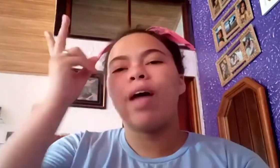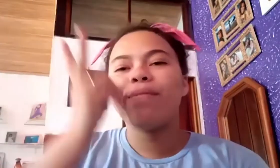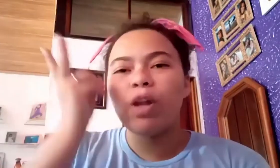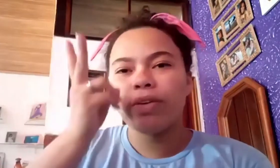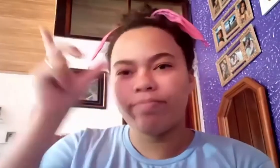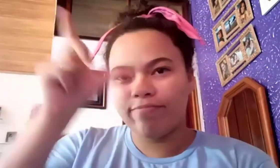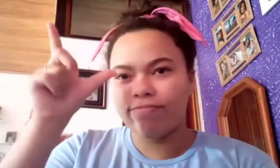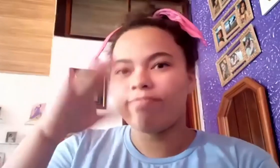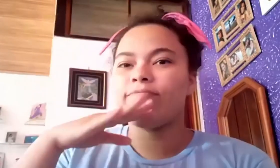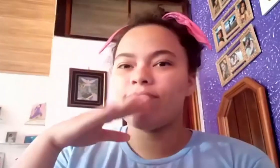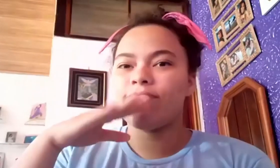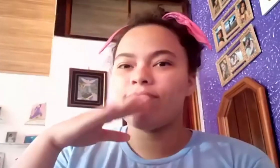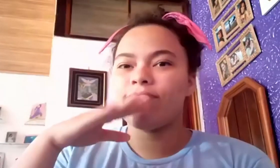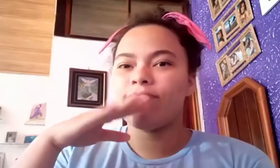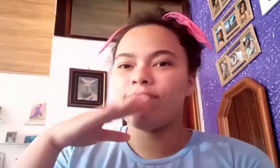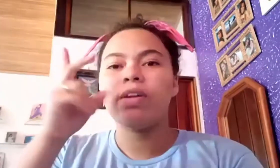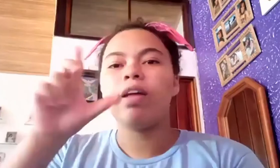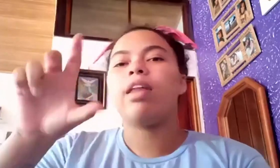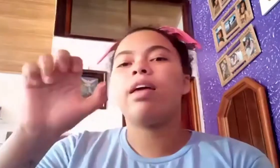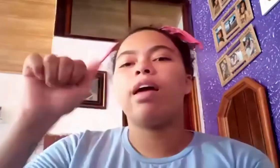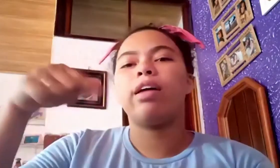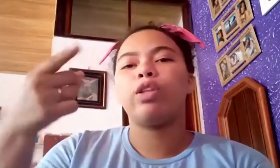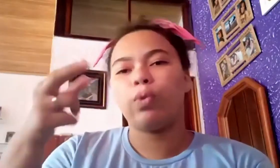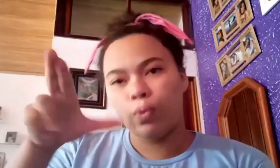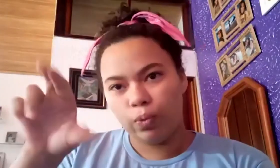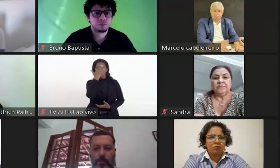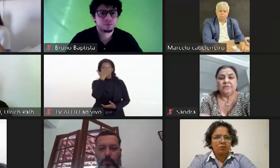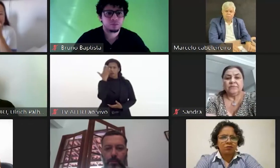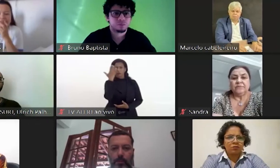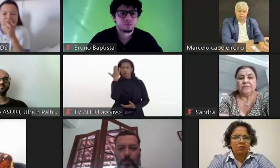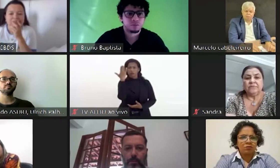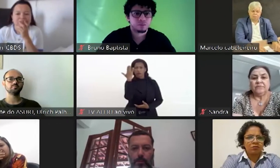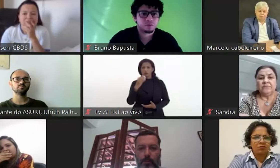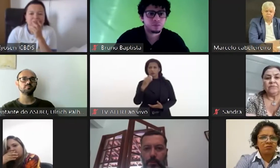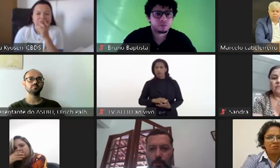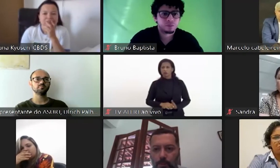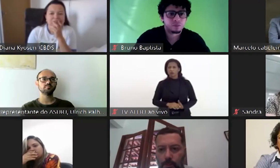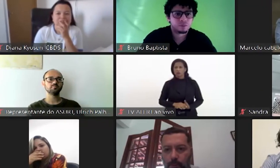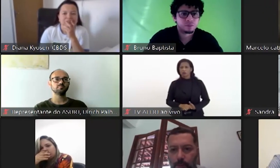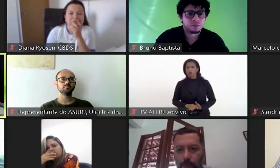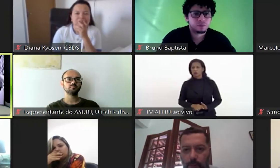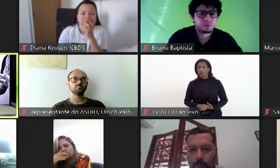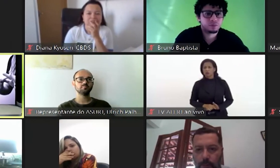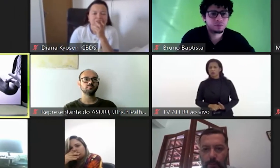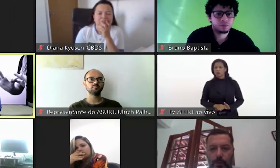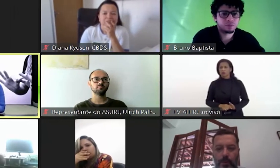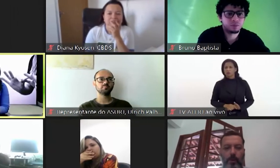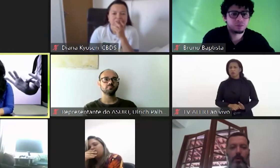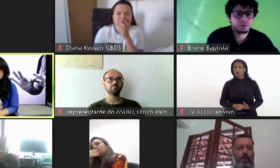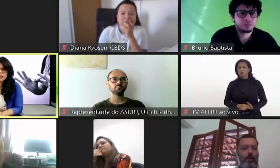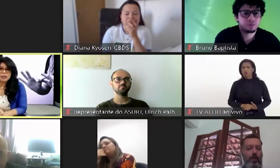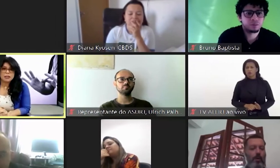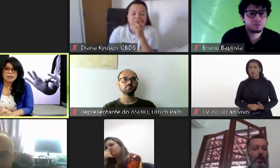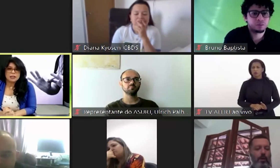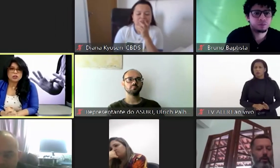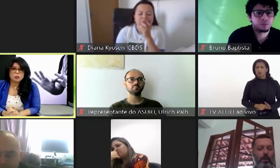judoca Marcele Félix, atleta surda olímpica, falou sobre a luta para a acessibilidade das pessoas com deficiência